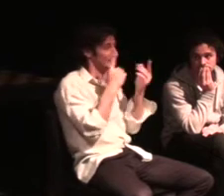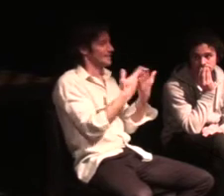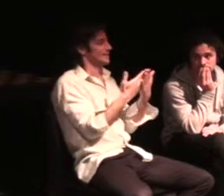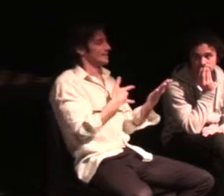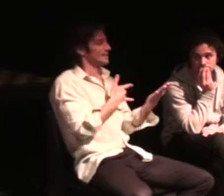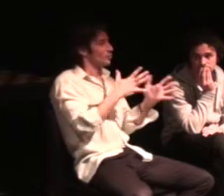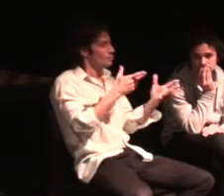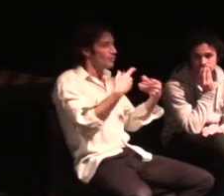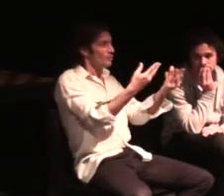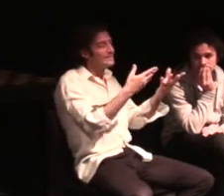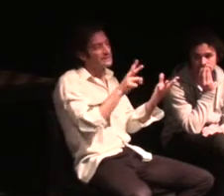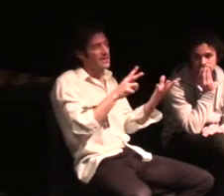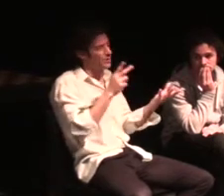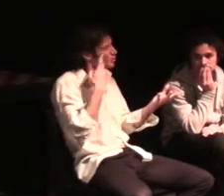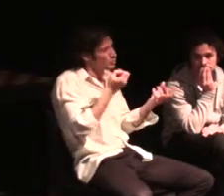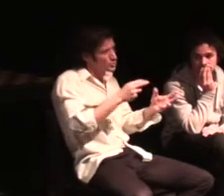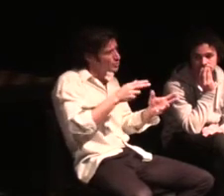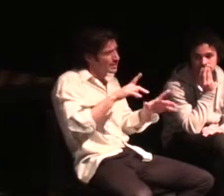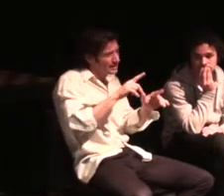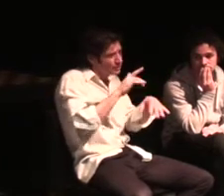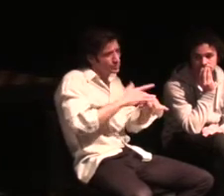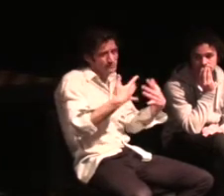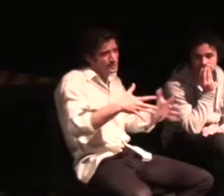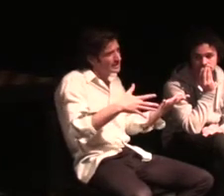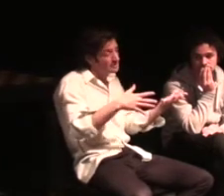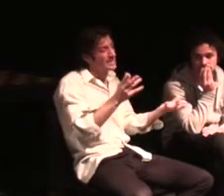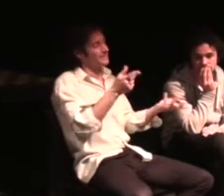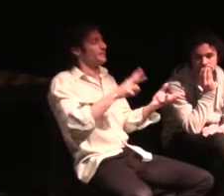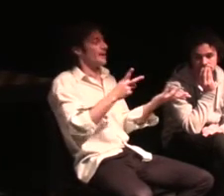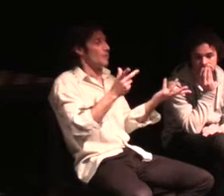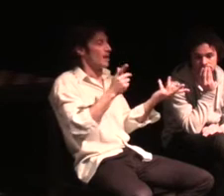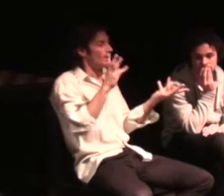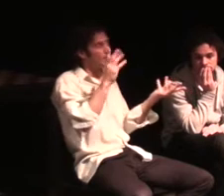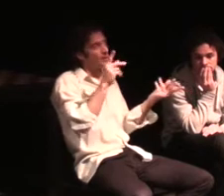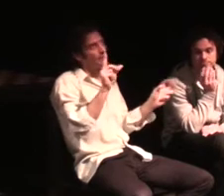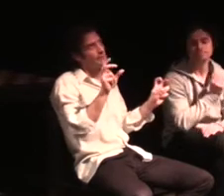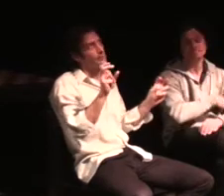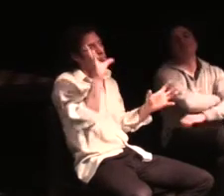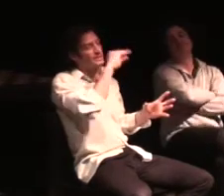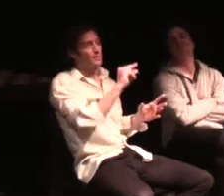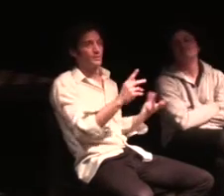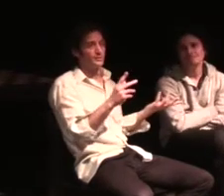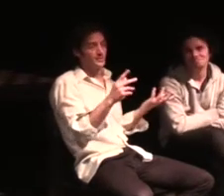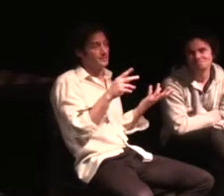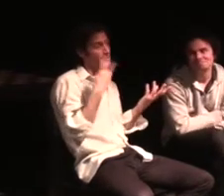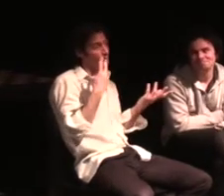Il faut quand même savoir que nous avons tous des yeux, hein, donc c'est un sens qui est identique chez nous tous. Alors maintenant, comment dire, il faut un